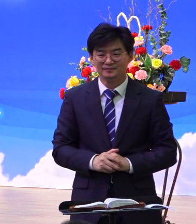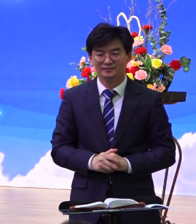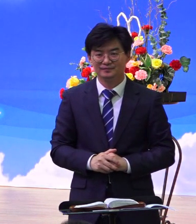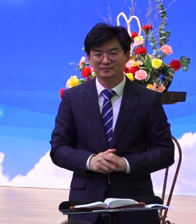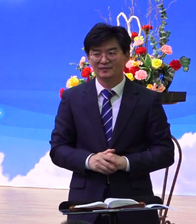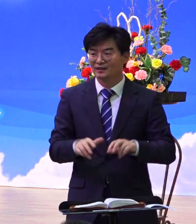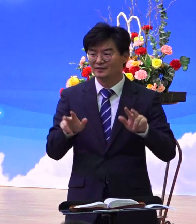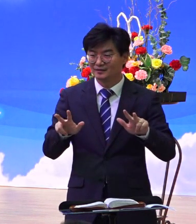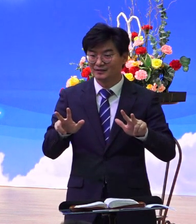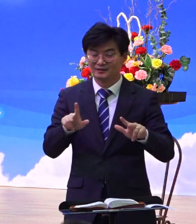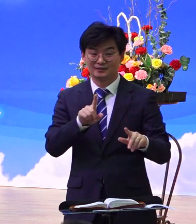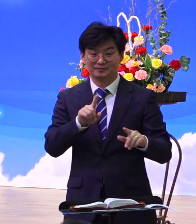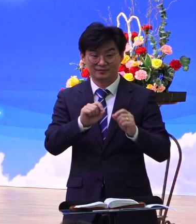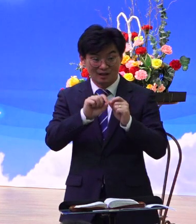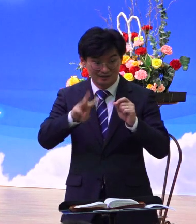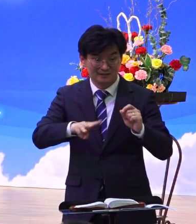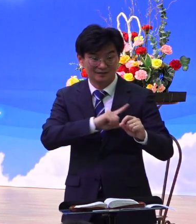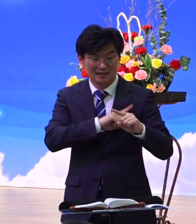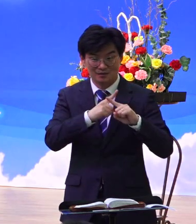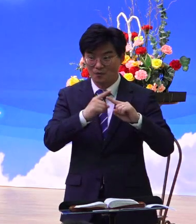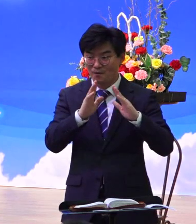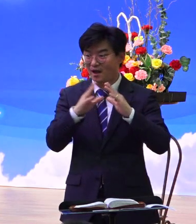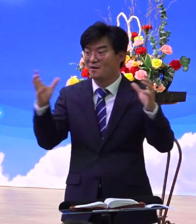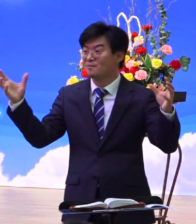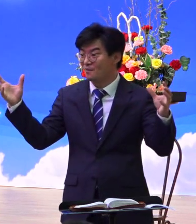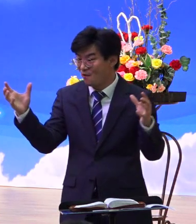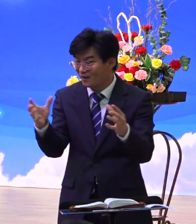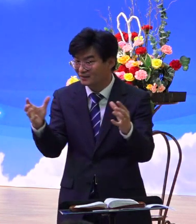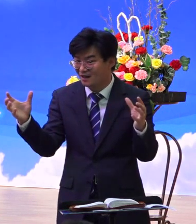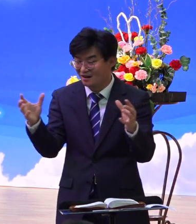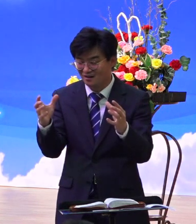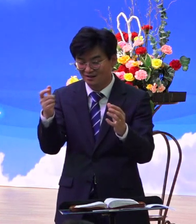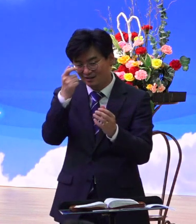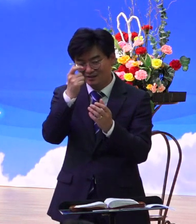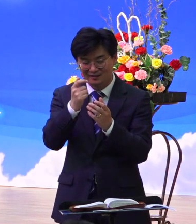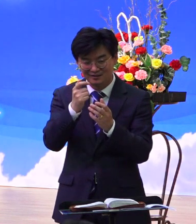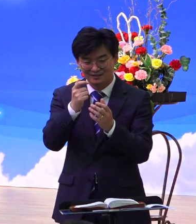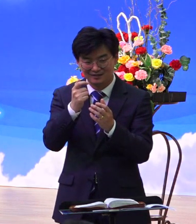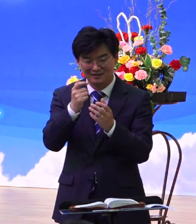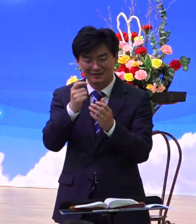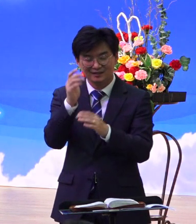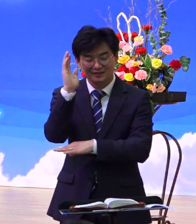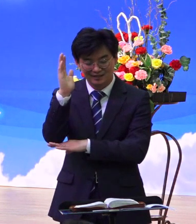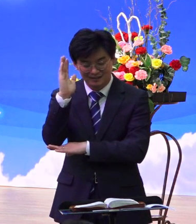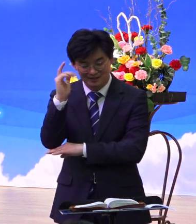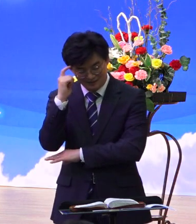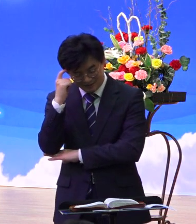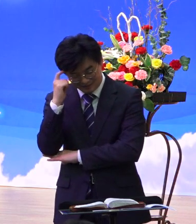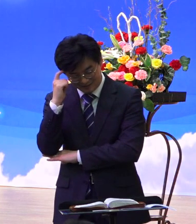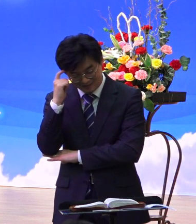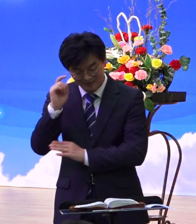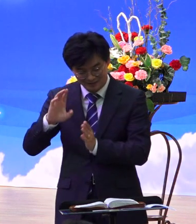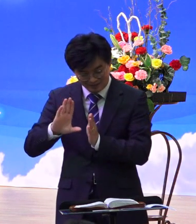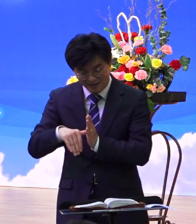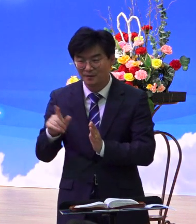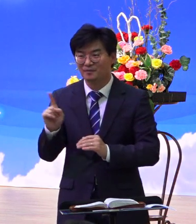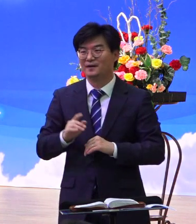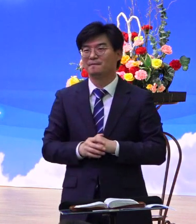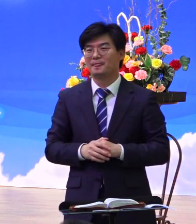온세대 예배를 준비하고 설교를 준비하면서 하나님이 한 권사님을 떠올리게 하셨습니다.